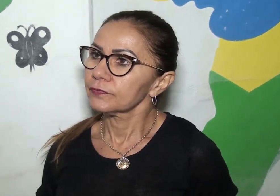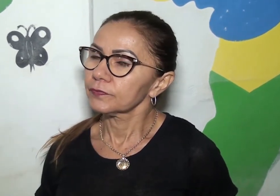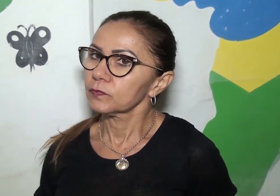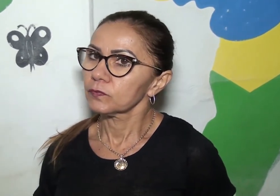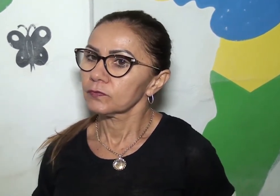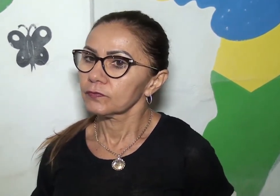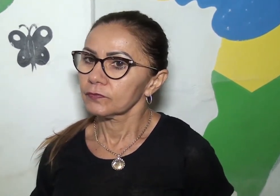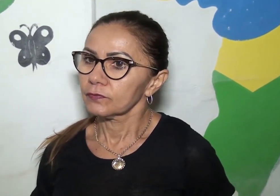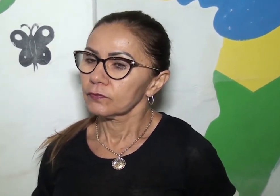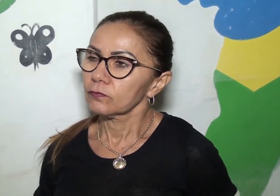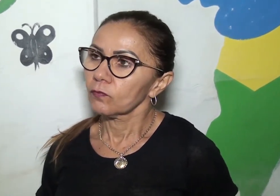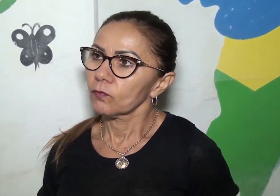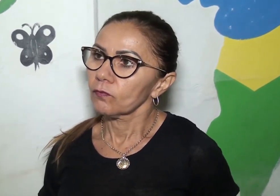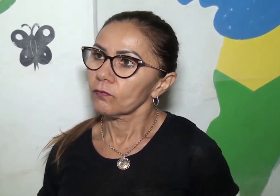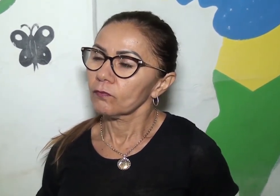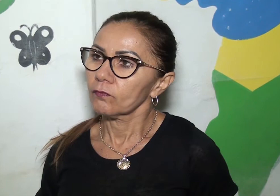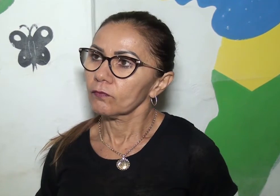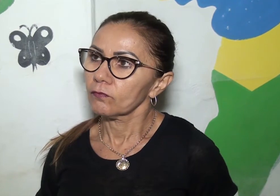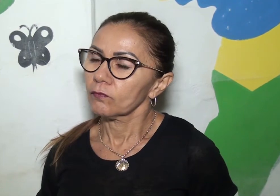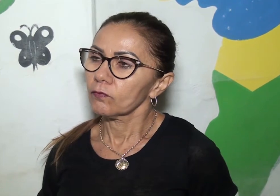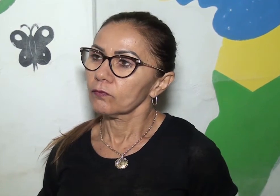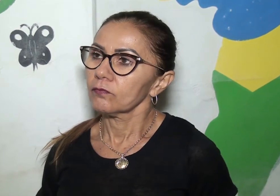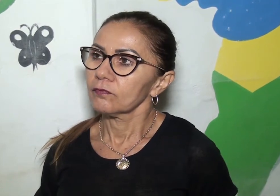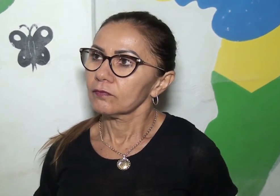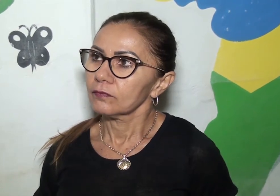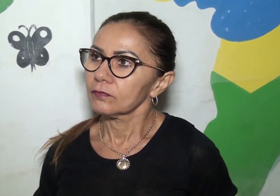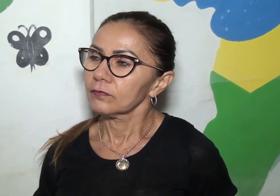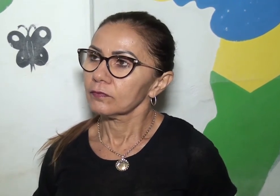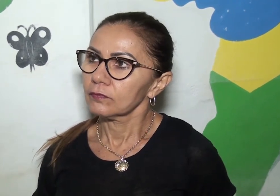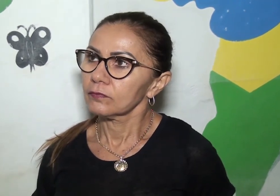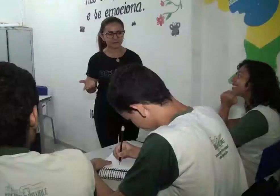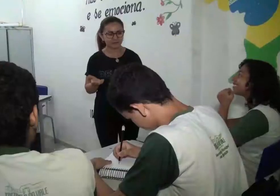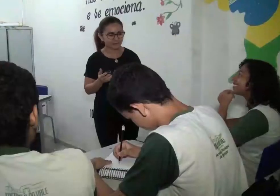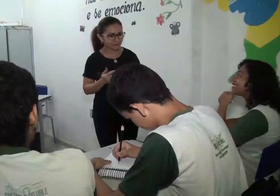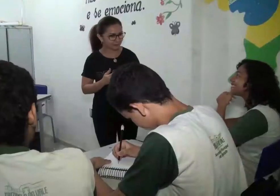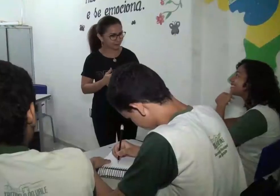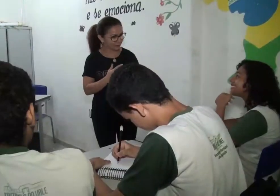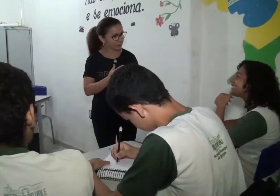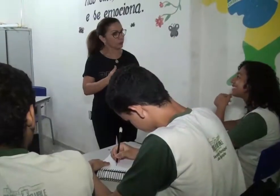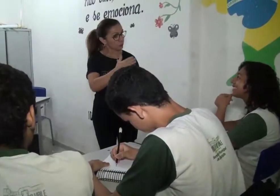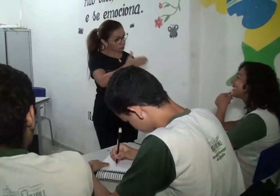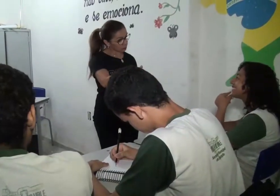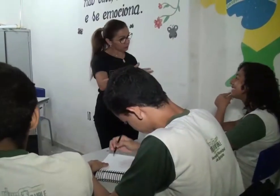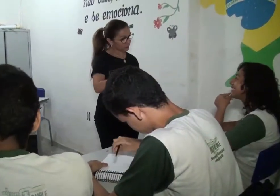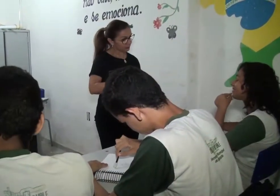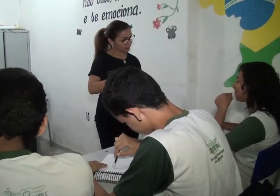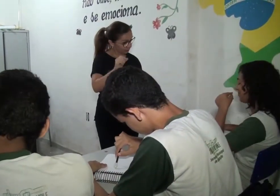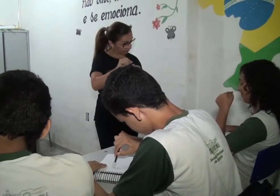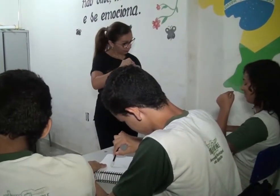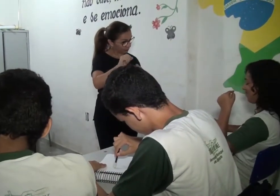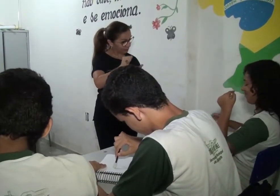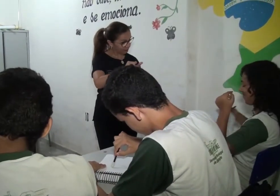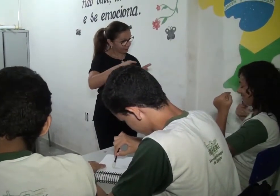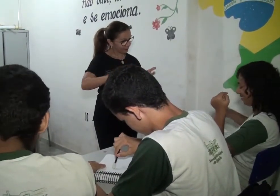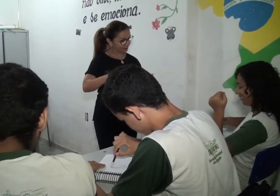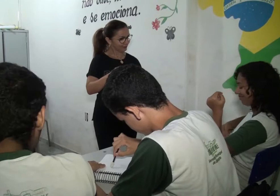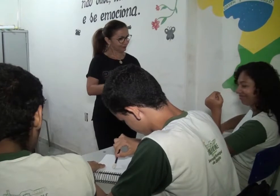deixar uma data tão importante e especial como essa passar em branco. Como é que a senhora tem visto a inclusão dessas